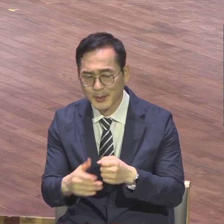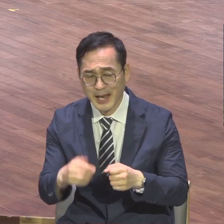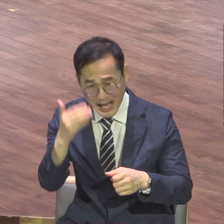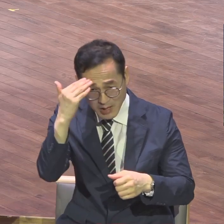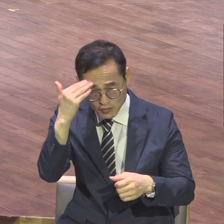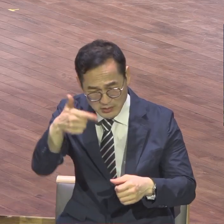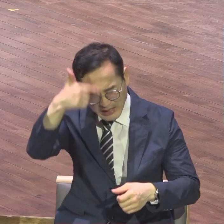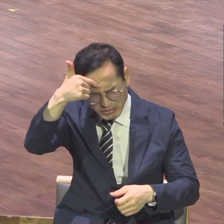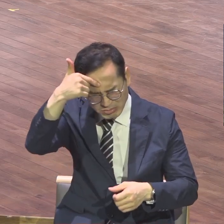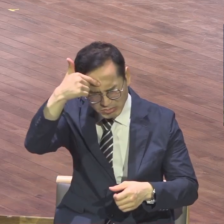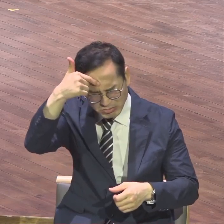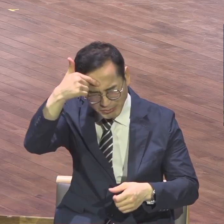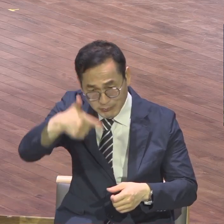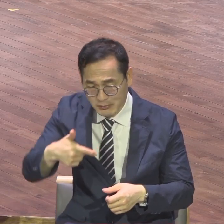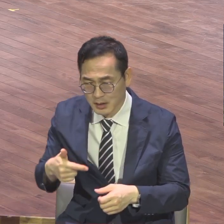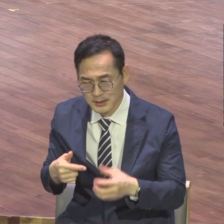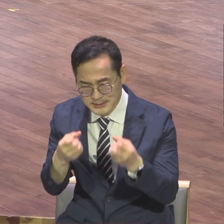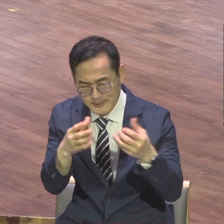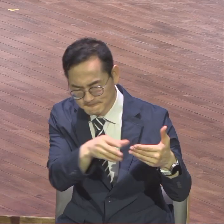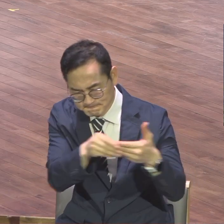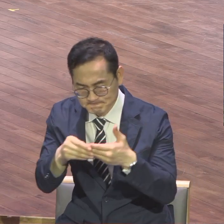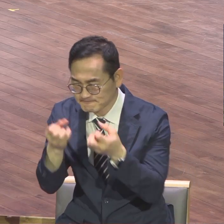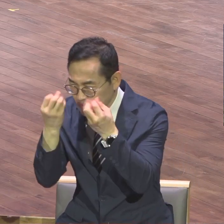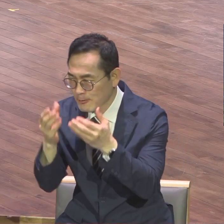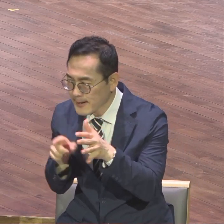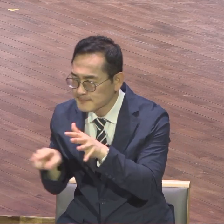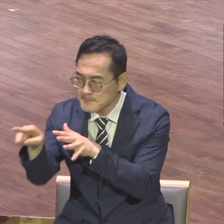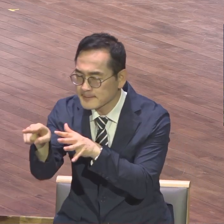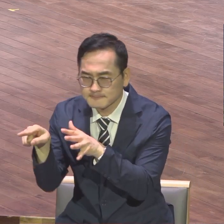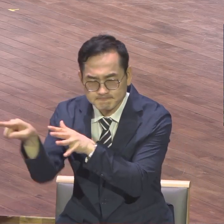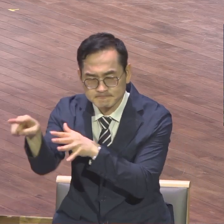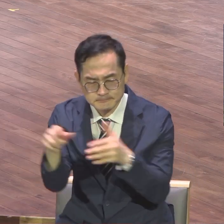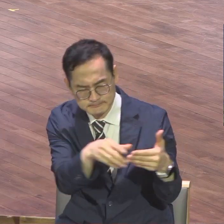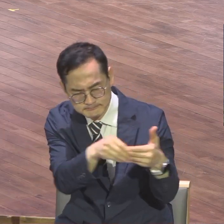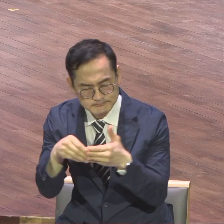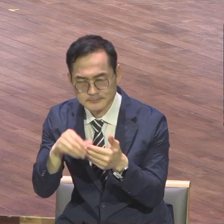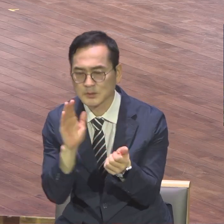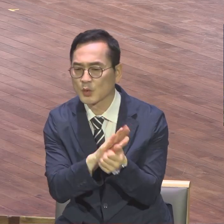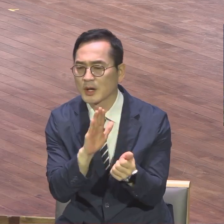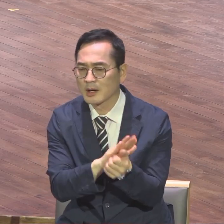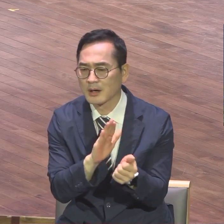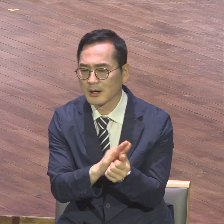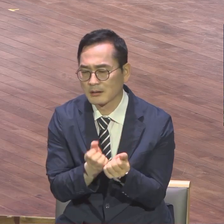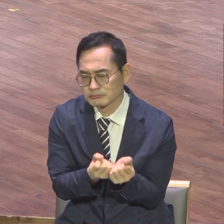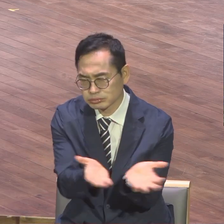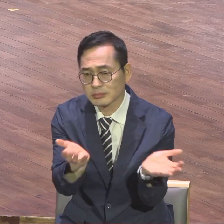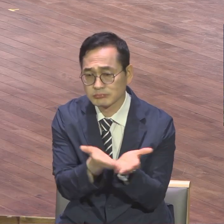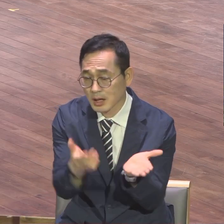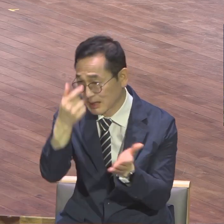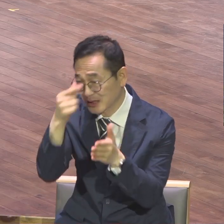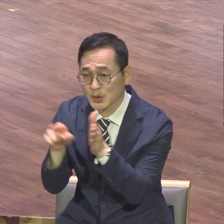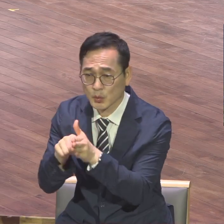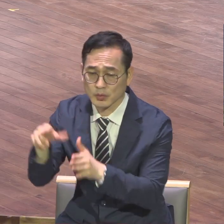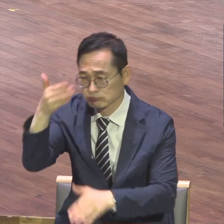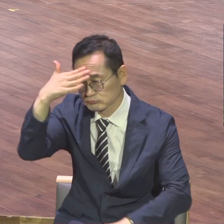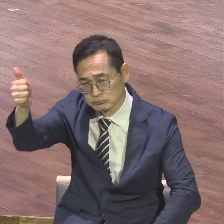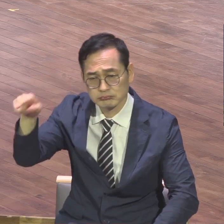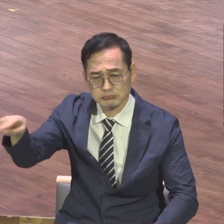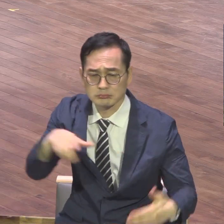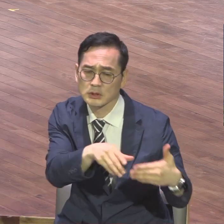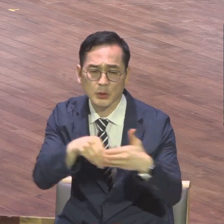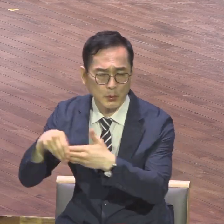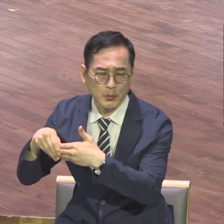문화를 계속해서 지속적으로 공급해 주었습니다. 한마디로 변화와 혁신의 주도자들이